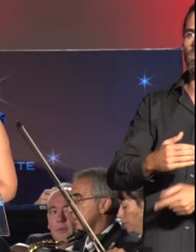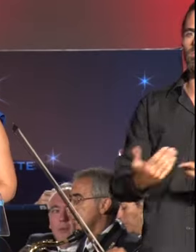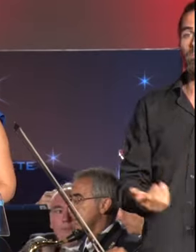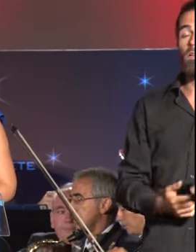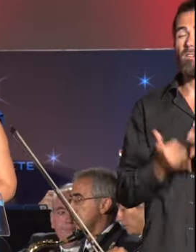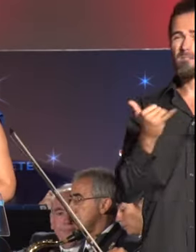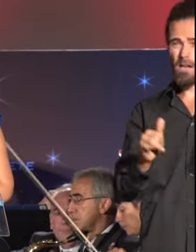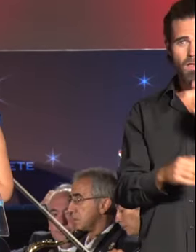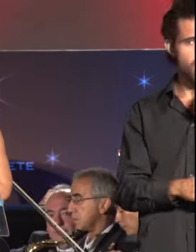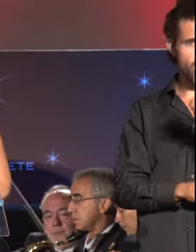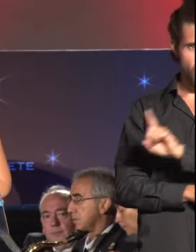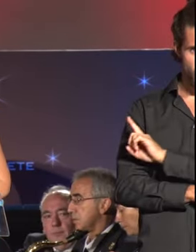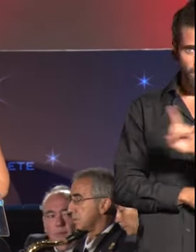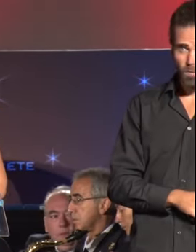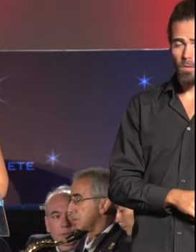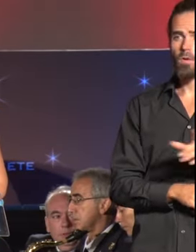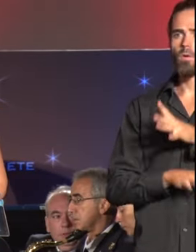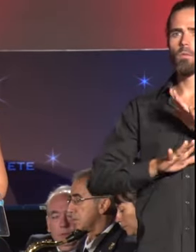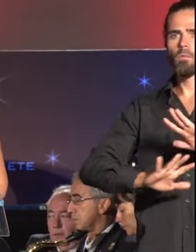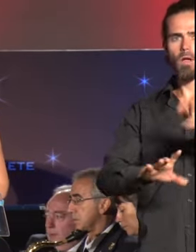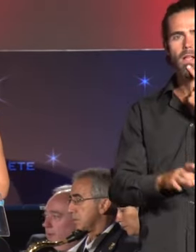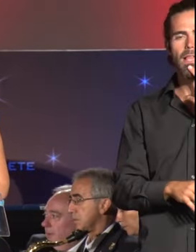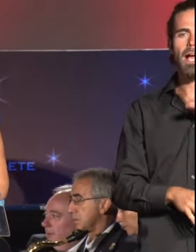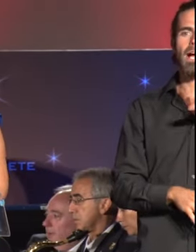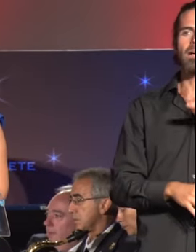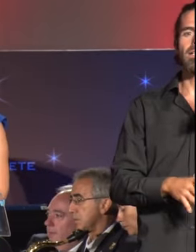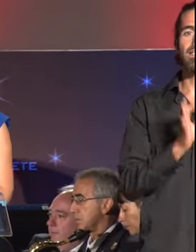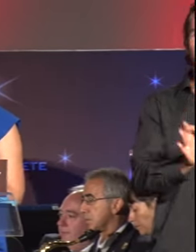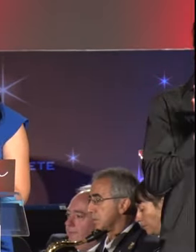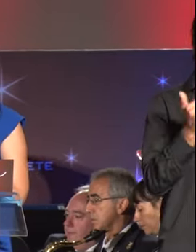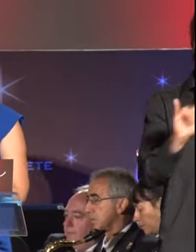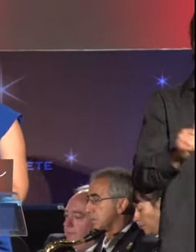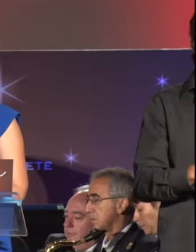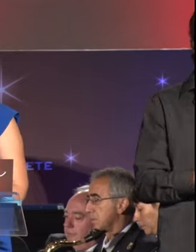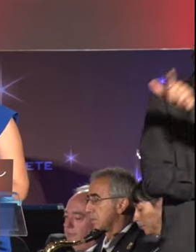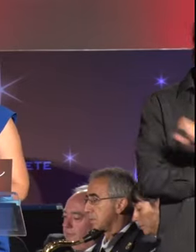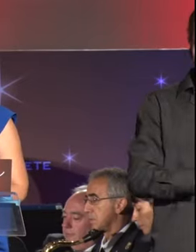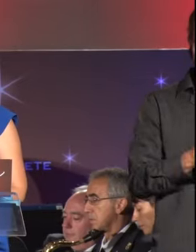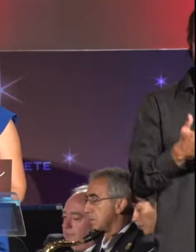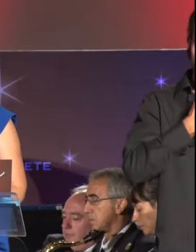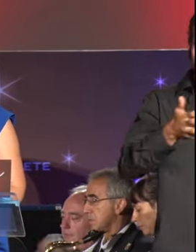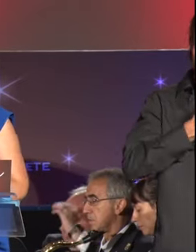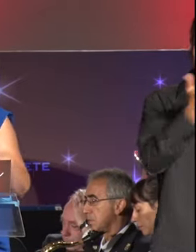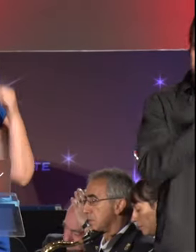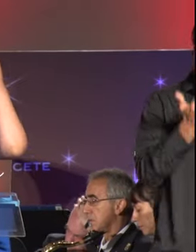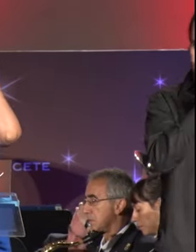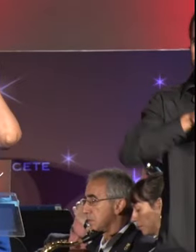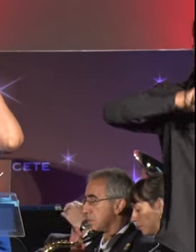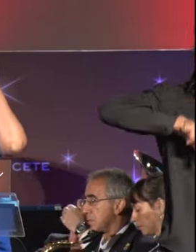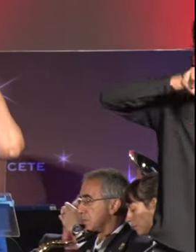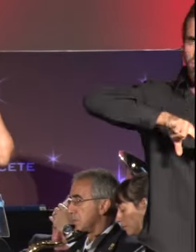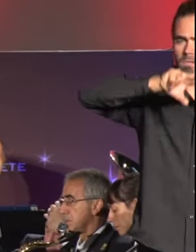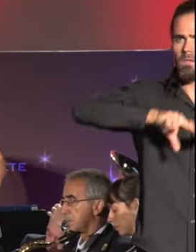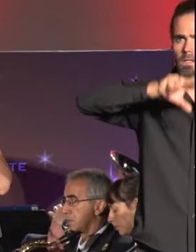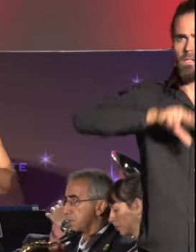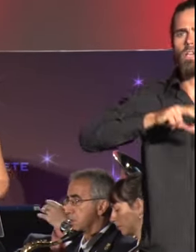digo yo, sino quienes han estudiado la septembrina desde el punto de vista histórico, social y antropológico, confirma las señas